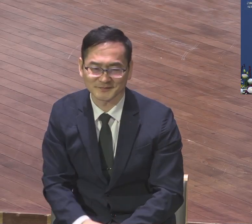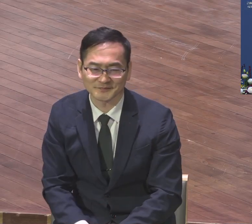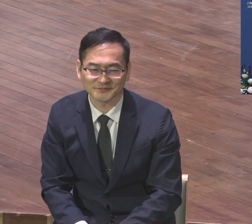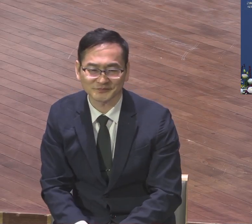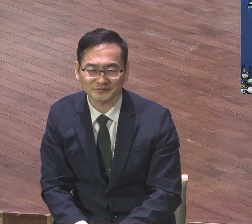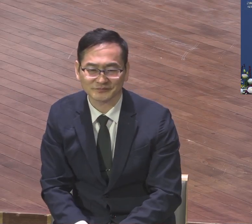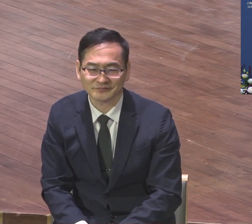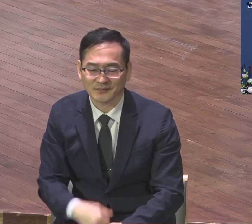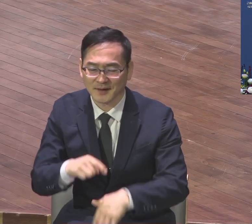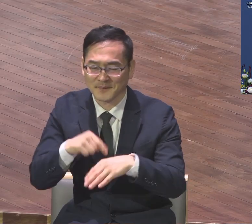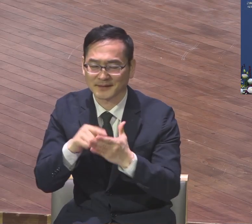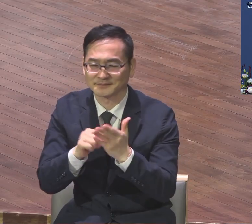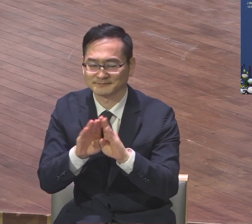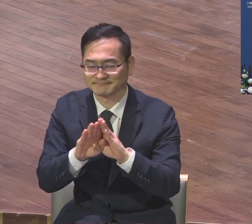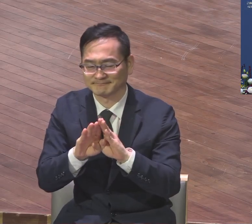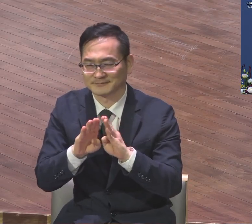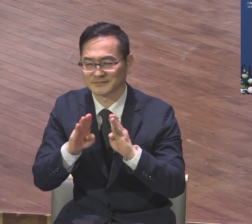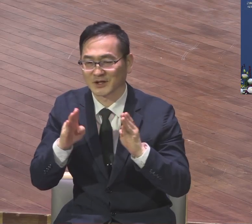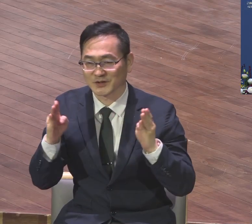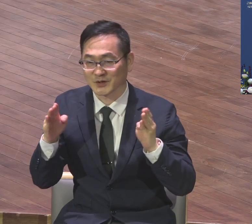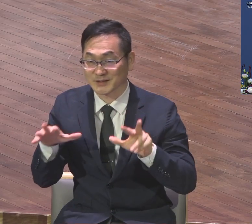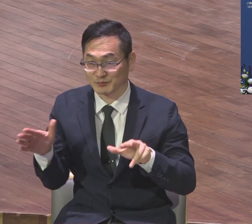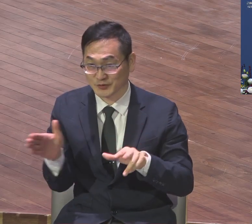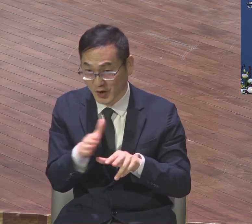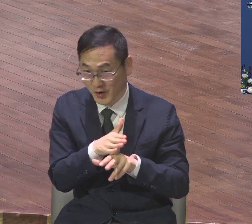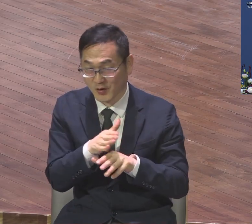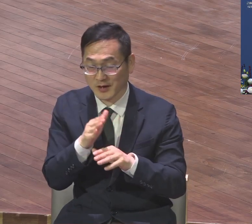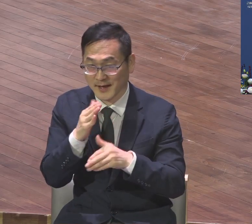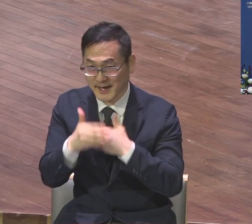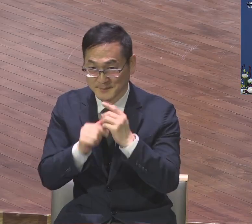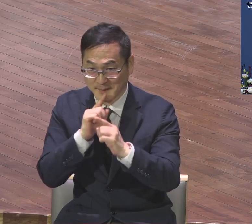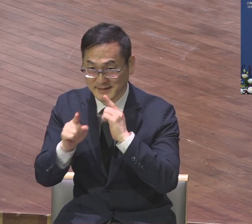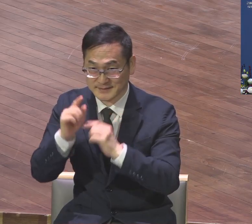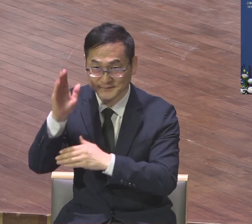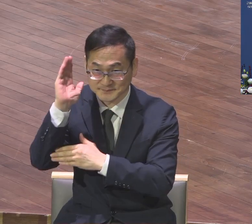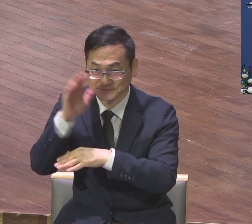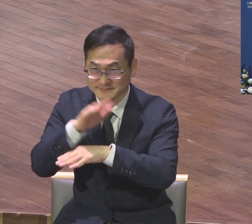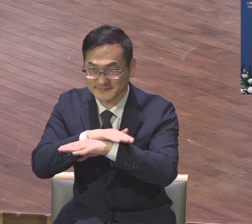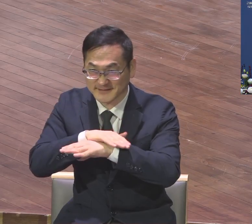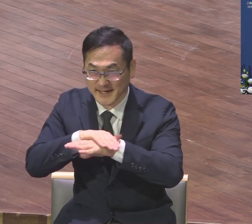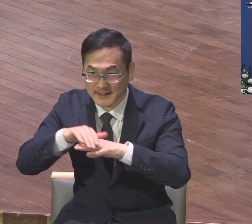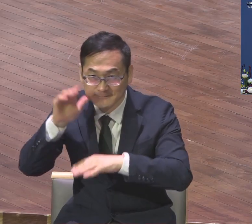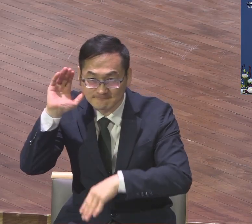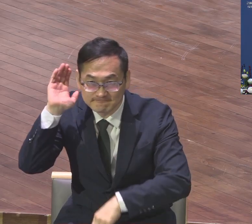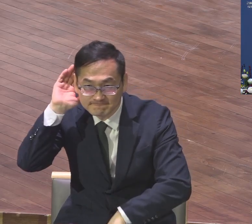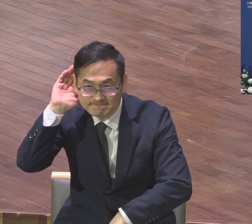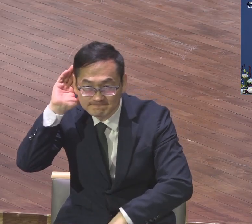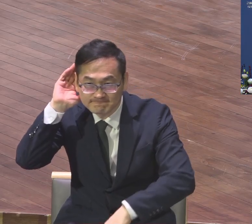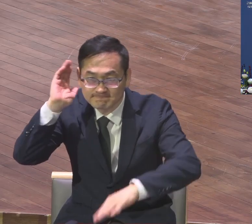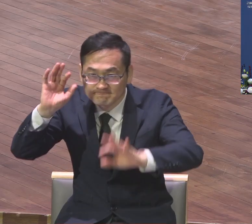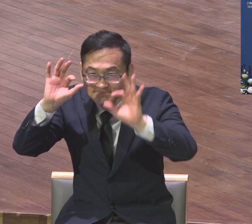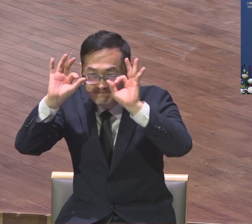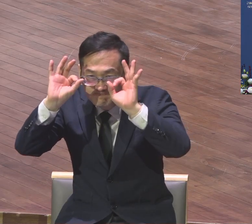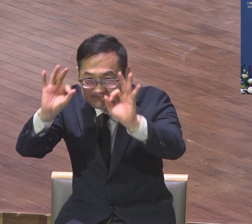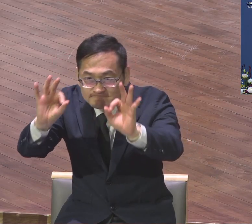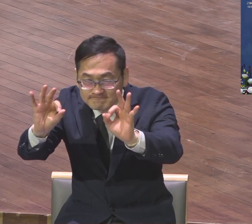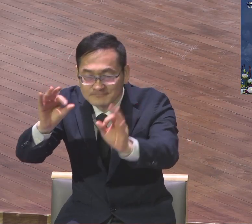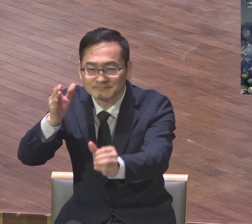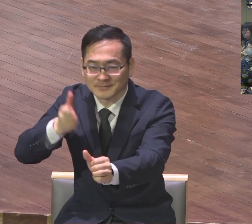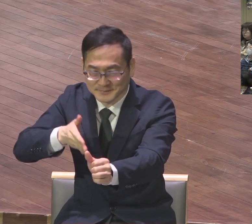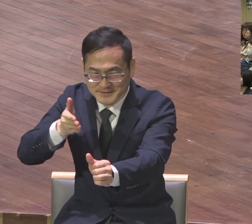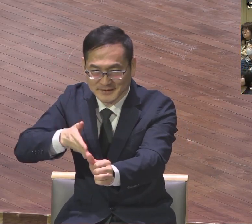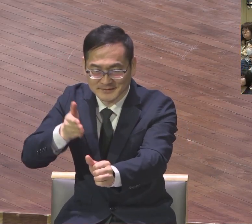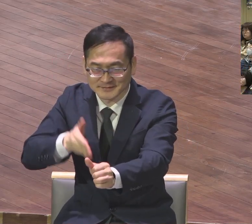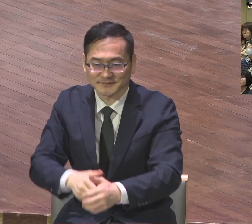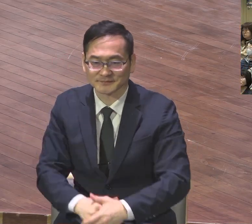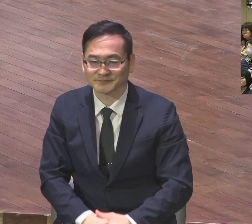마음은 활짝 여시고 지금부터 선포되는 하나님의 이 말씀을 잘 받아 들으시기를